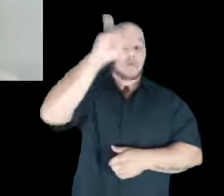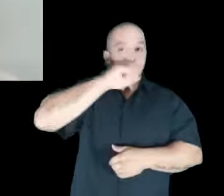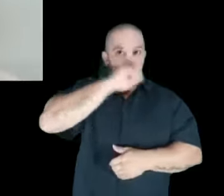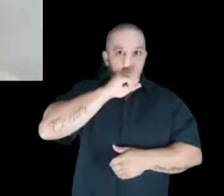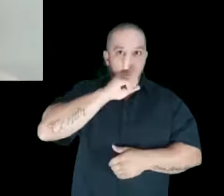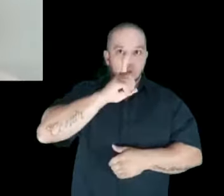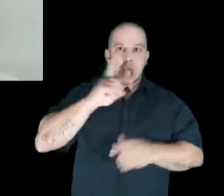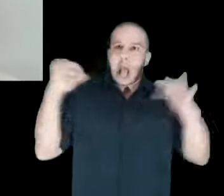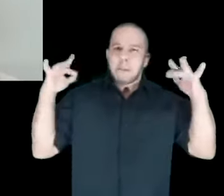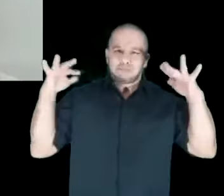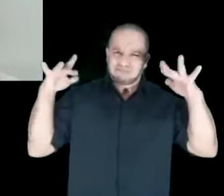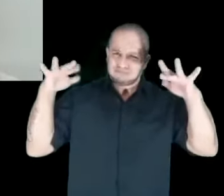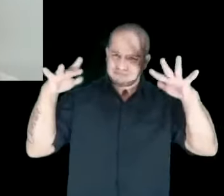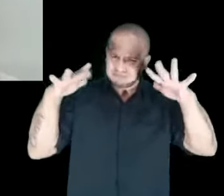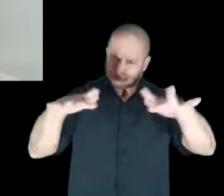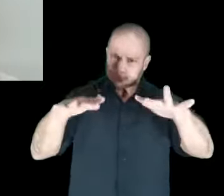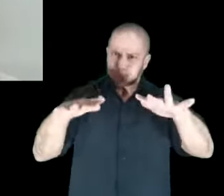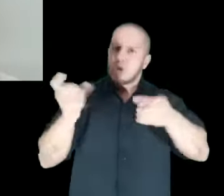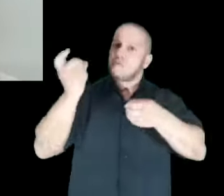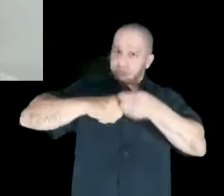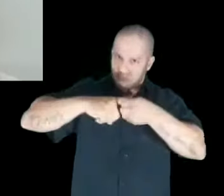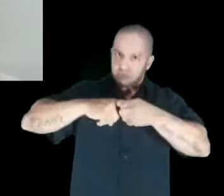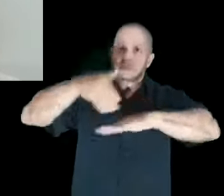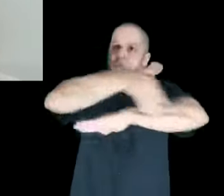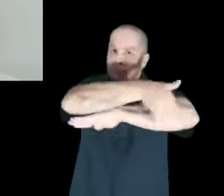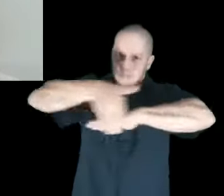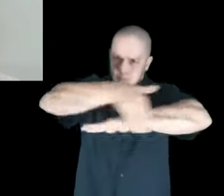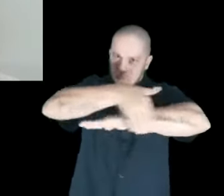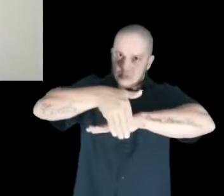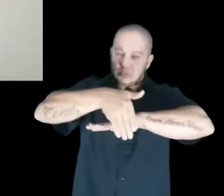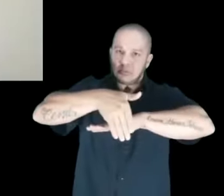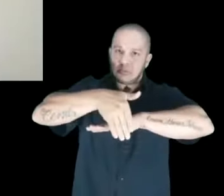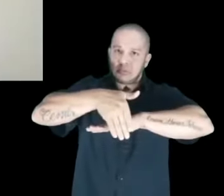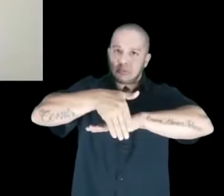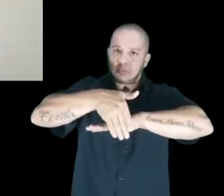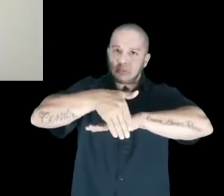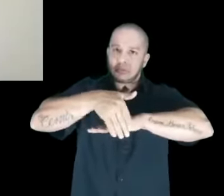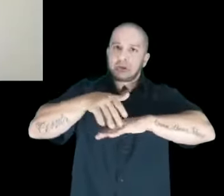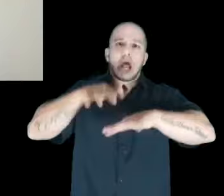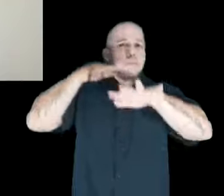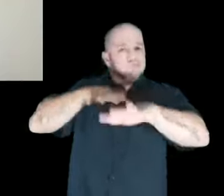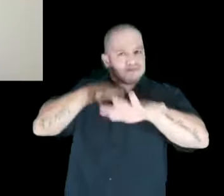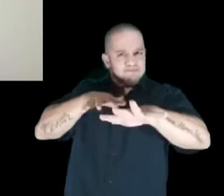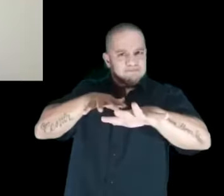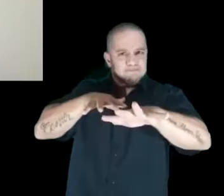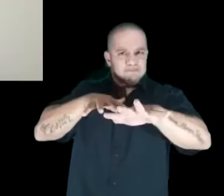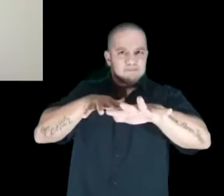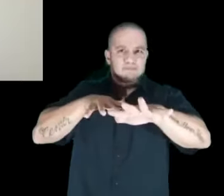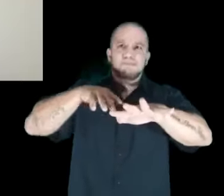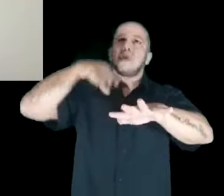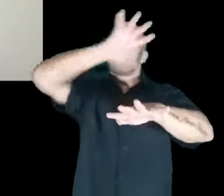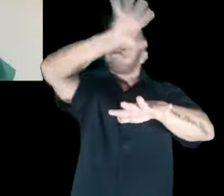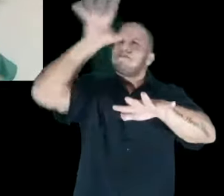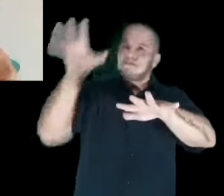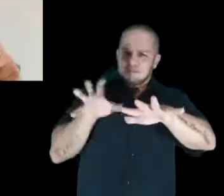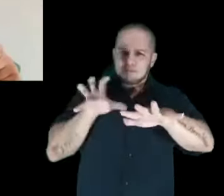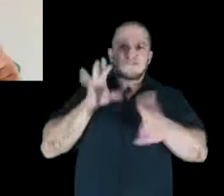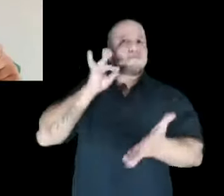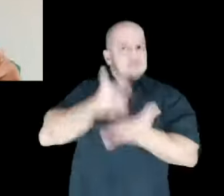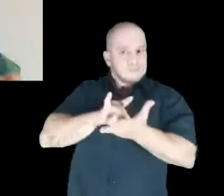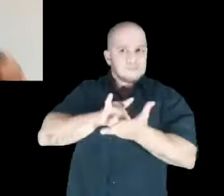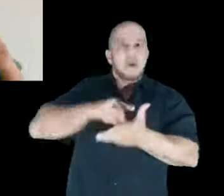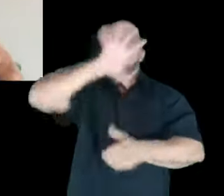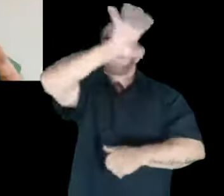domingo! Estaremos todos de volta às ruas... Por uma mobilização nacional!